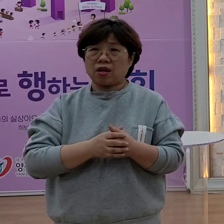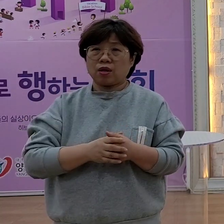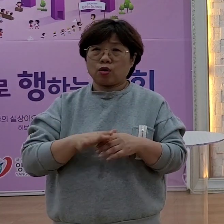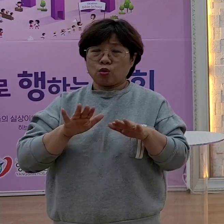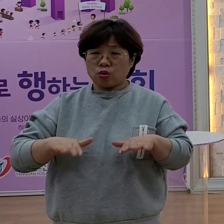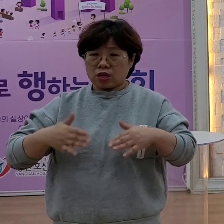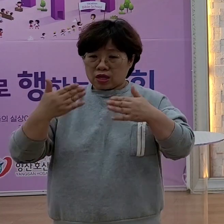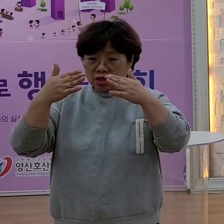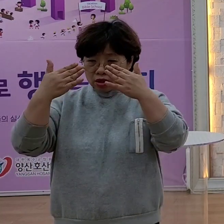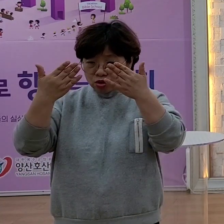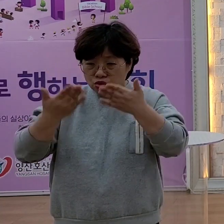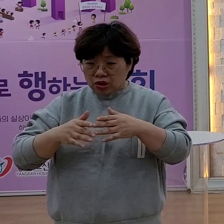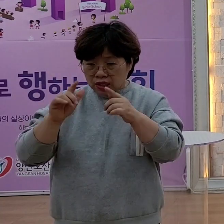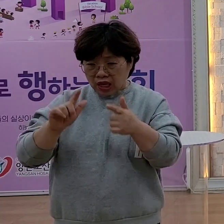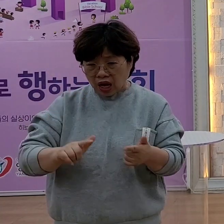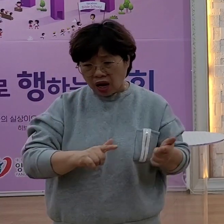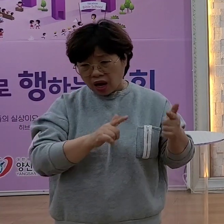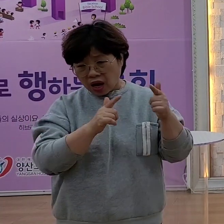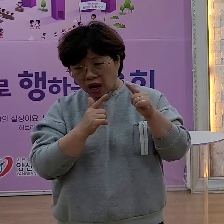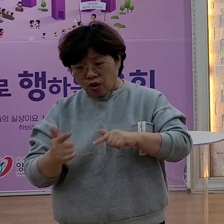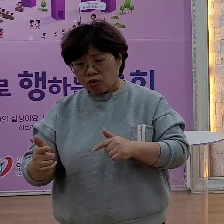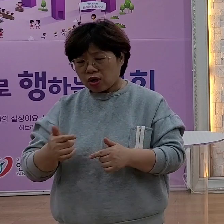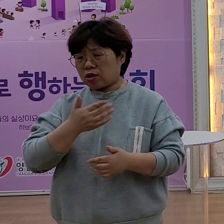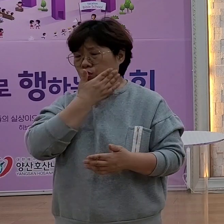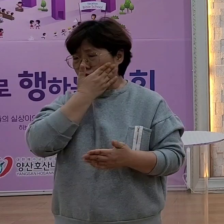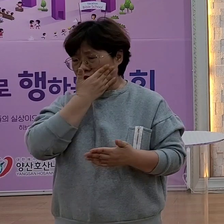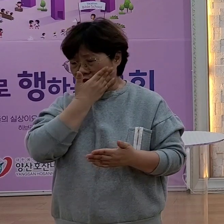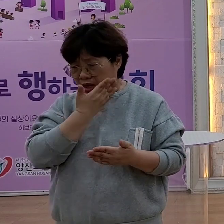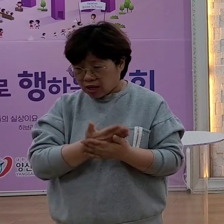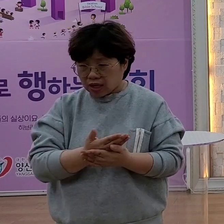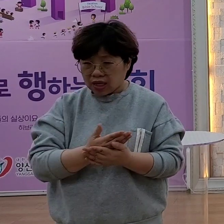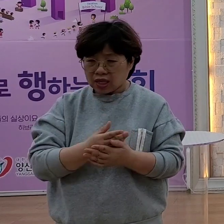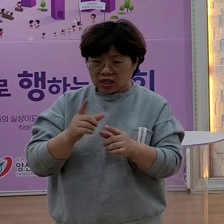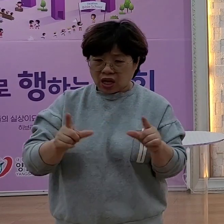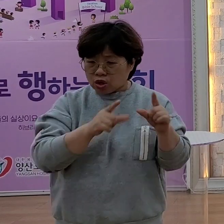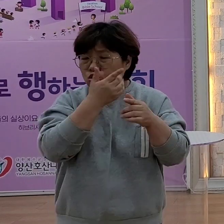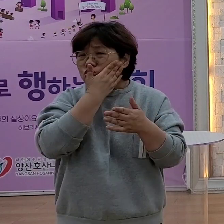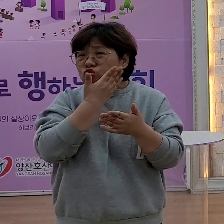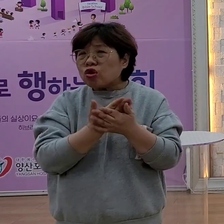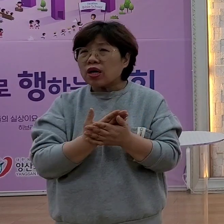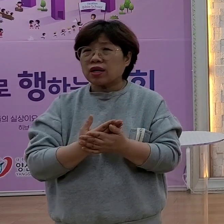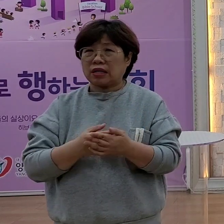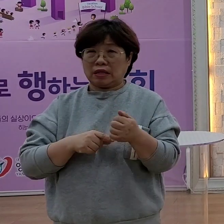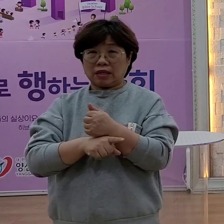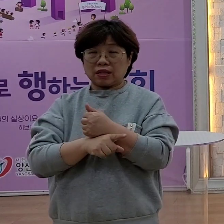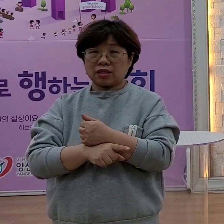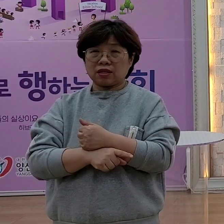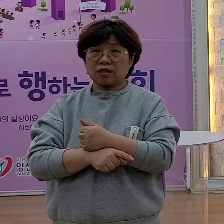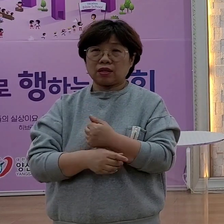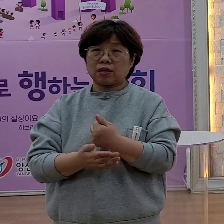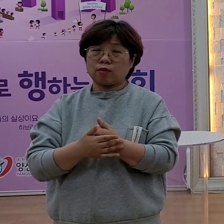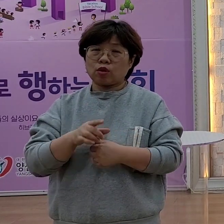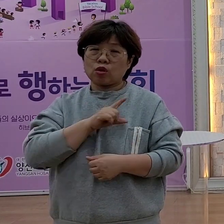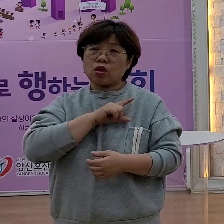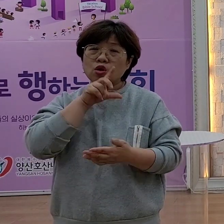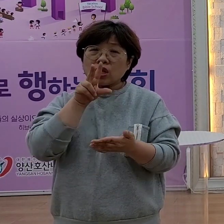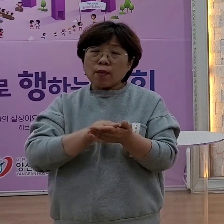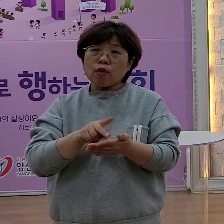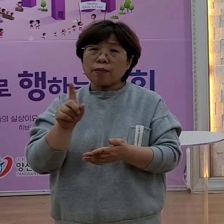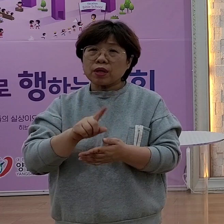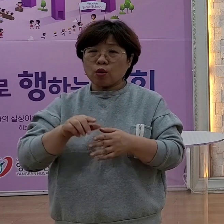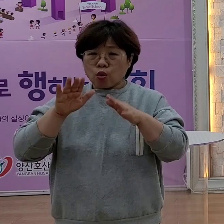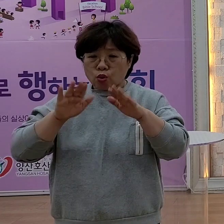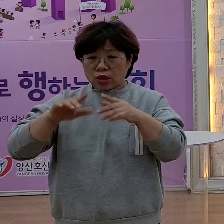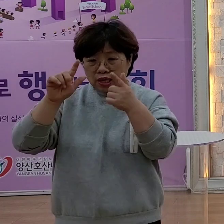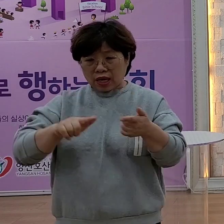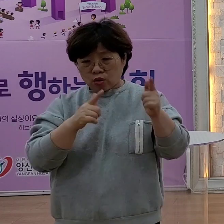정말 귀하게 살아야 한다. 이 메시지라는 것을 이렇게 보게 됩니다. 그래서 아까 제가 제목 뭐라 그랬어요? 오늘 하루를 최고의 날로